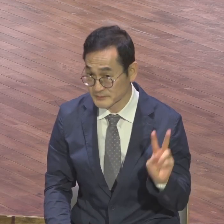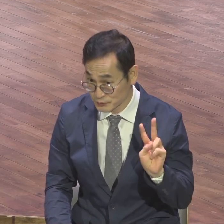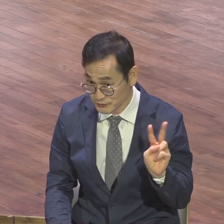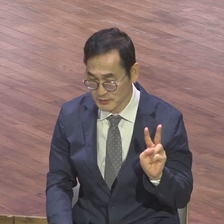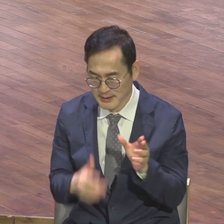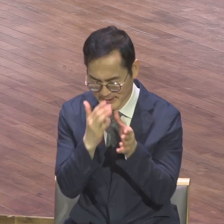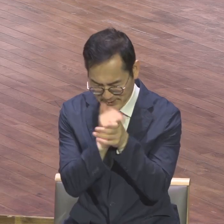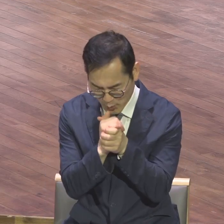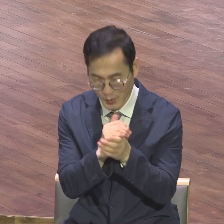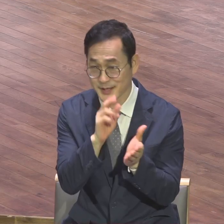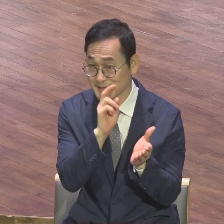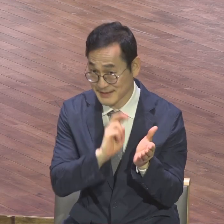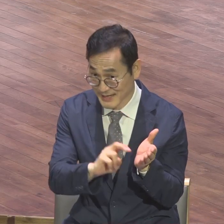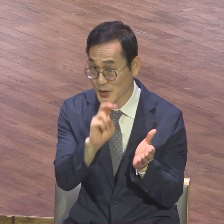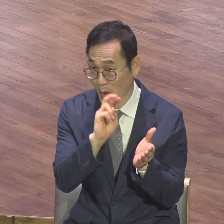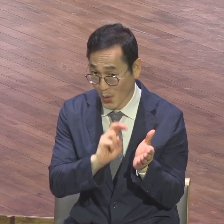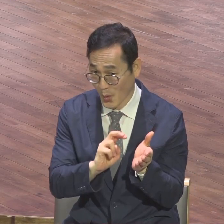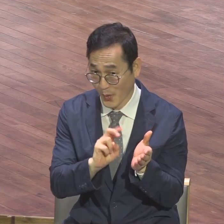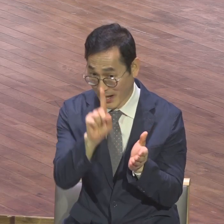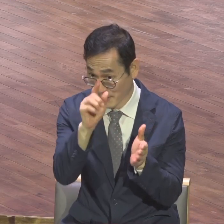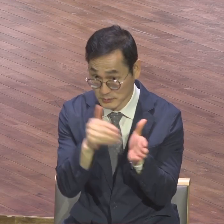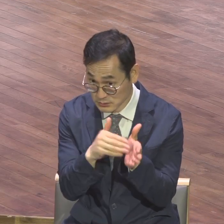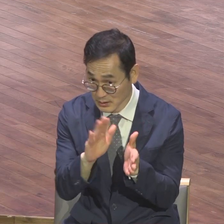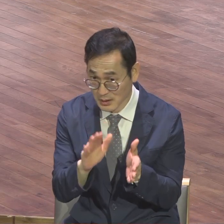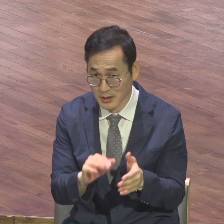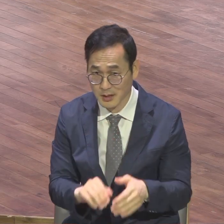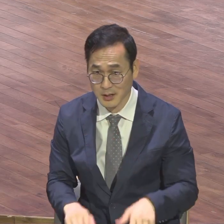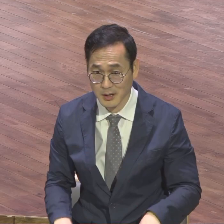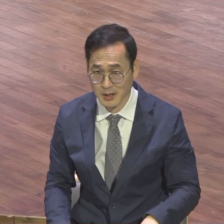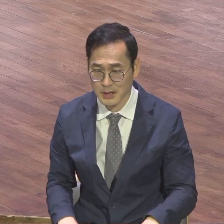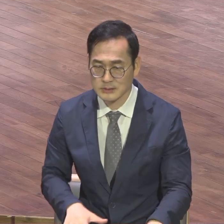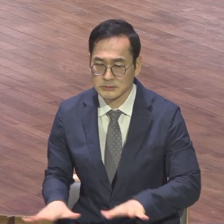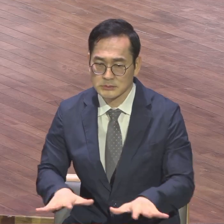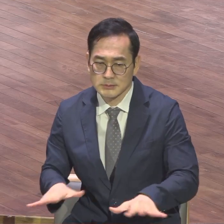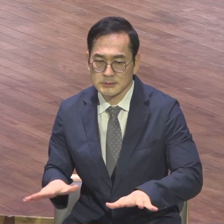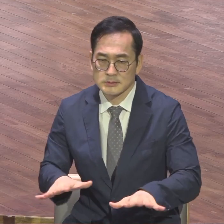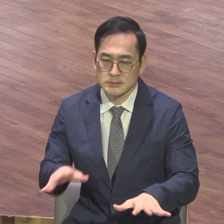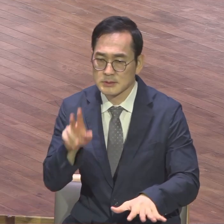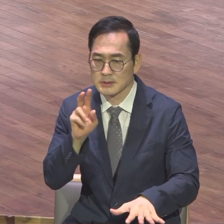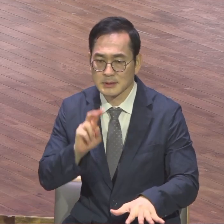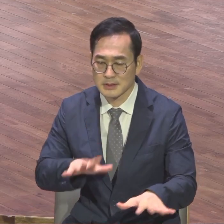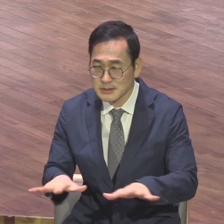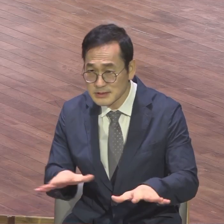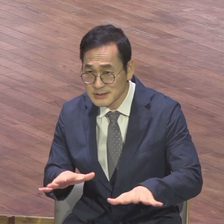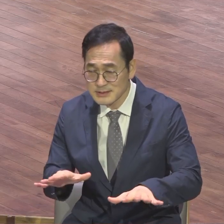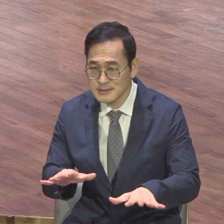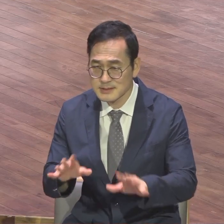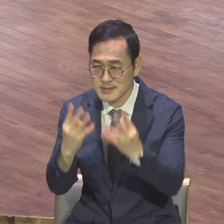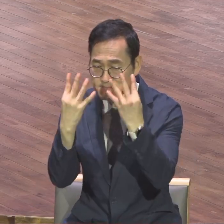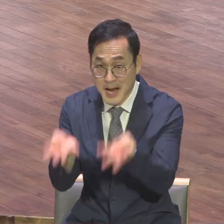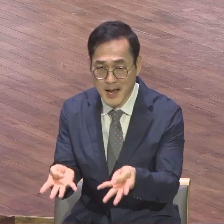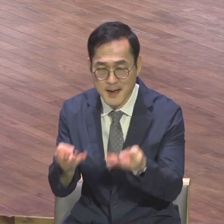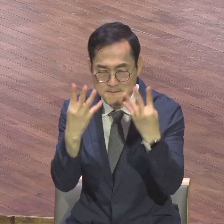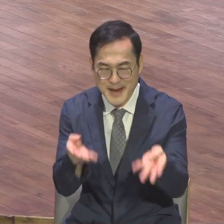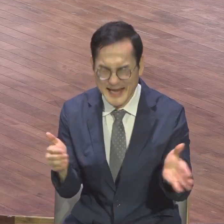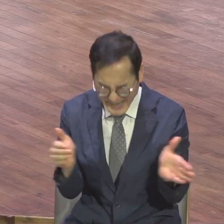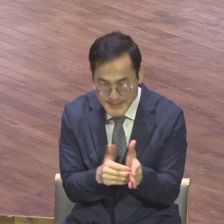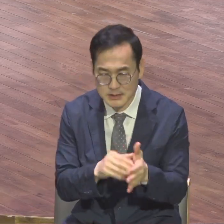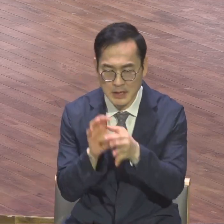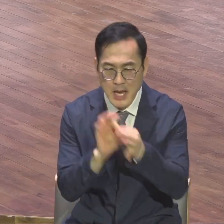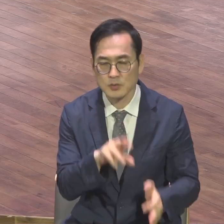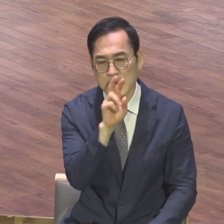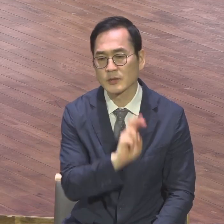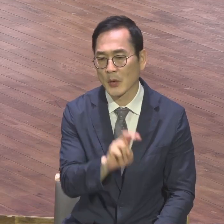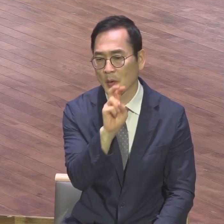기도와 찬송이 한 분으로 끝난 게 아니에요. 그 지진이 일어나 모든 사람이 메인 것들이 다 벗어날 때까지 찬송